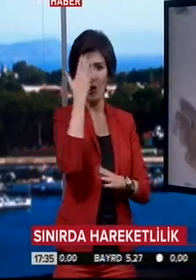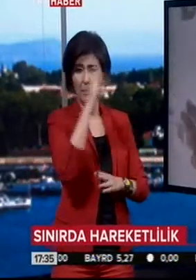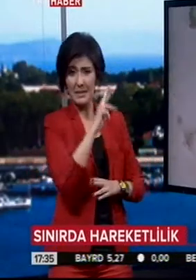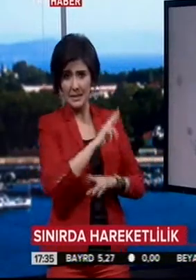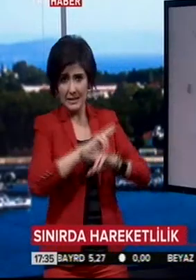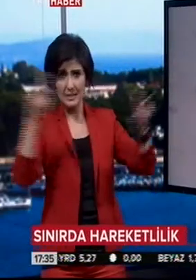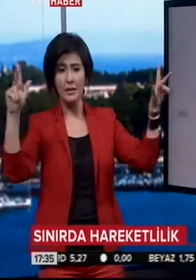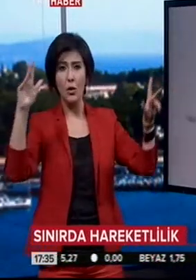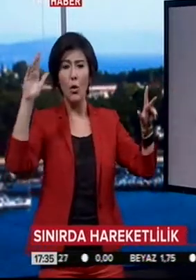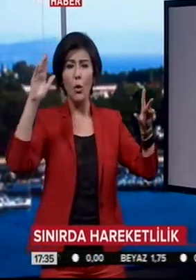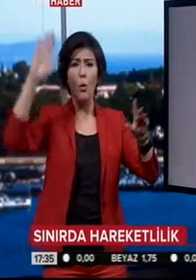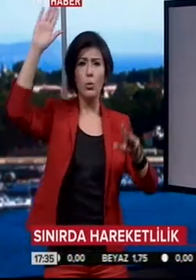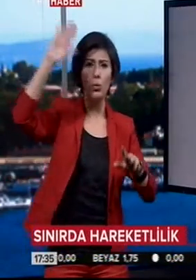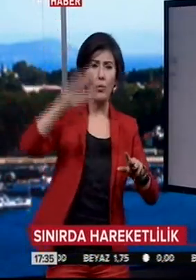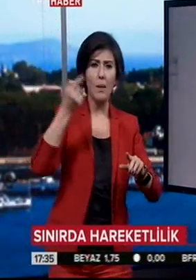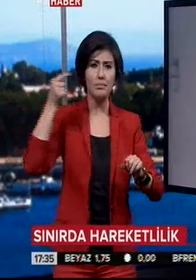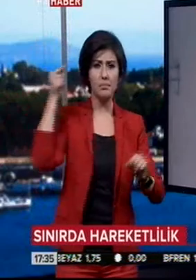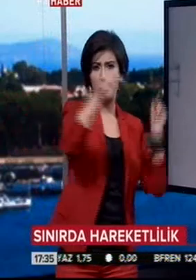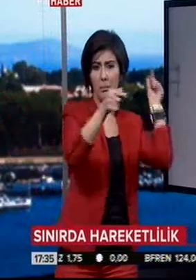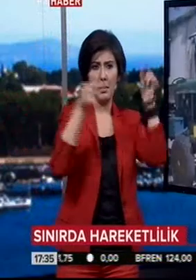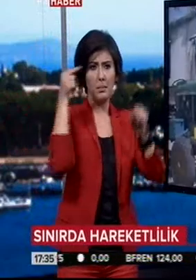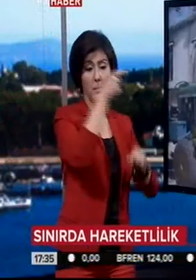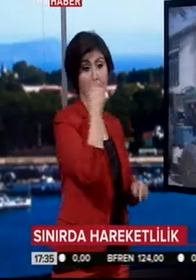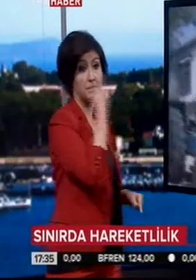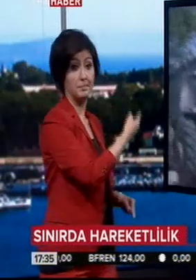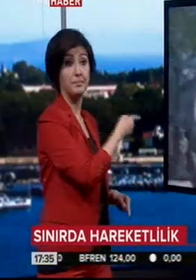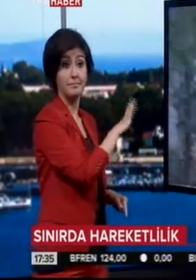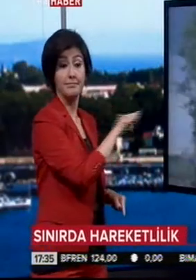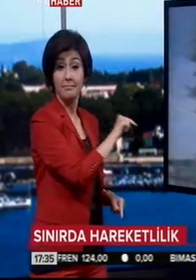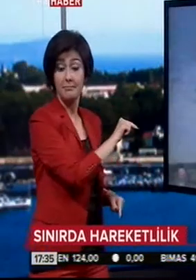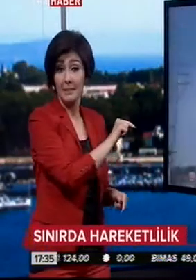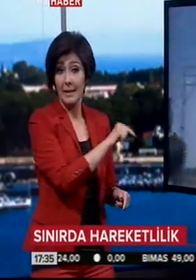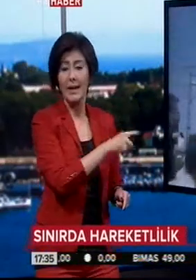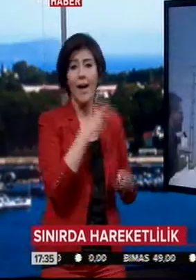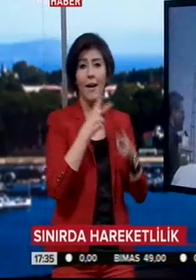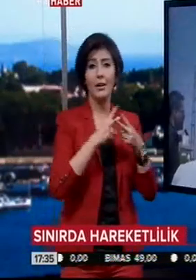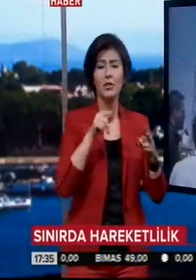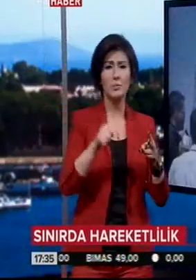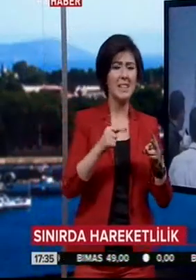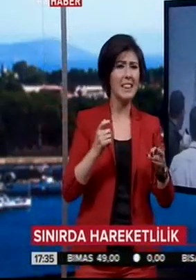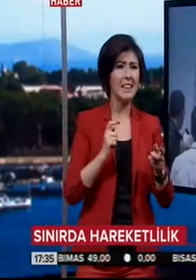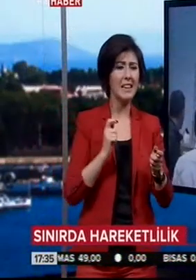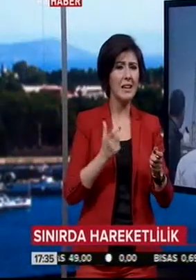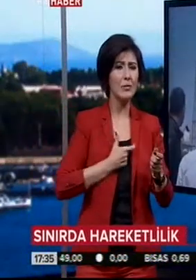kırıldı, duvarlara şarapnel parçaları isabet etti. Açıklamada değişen angajman kuralları